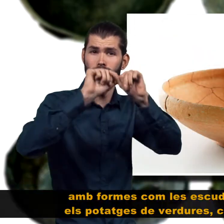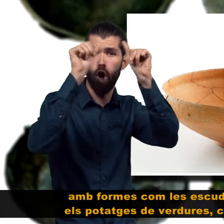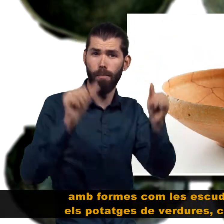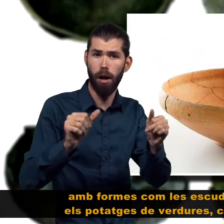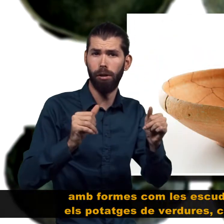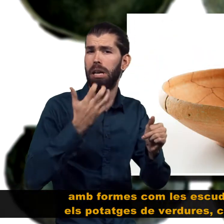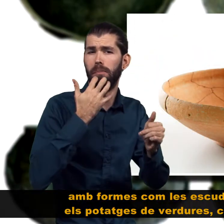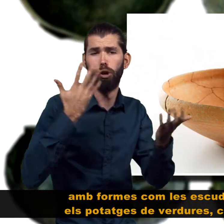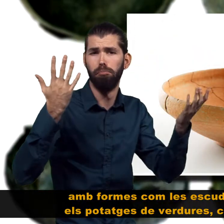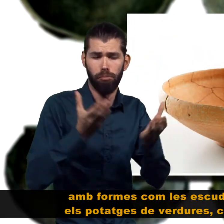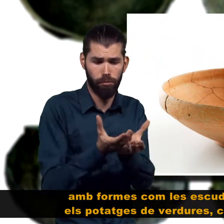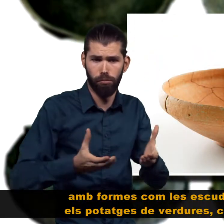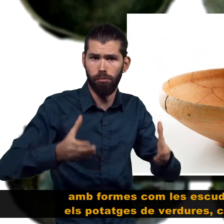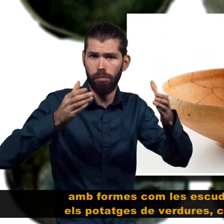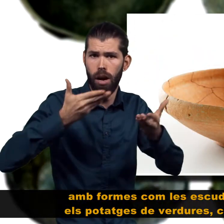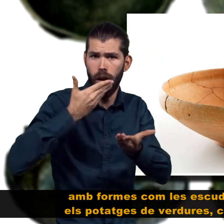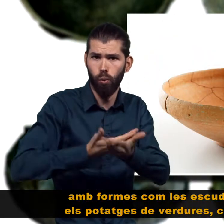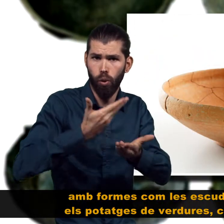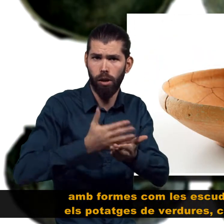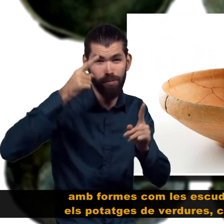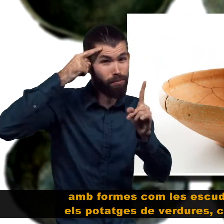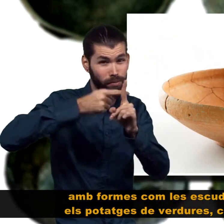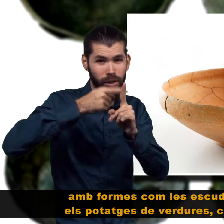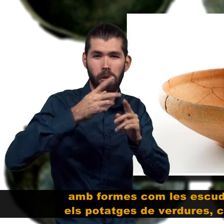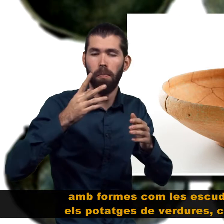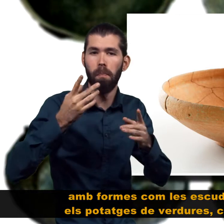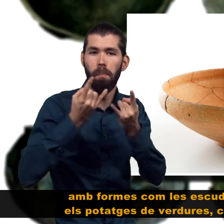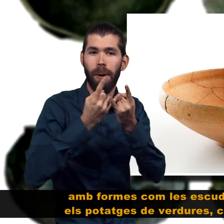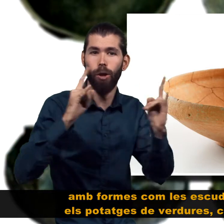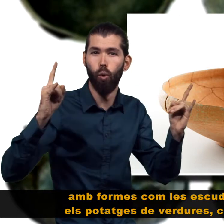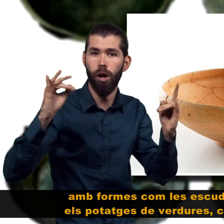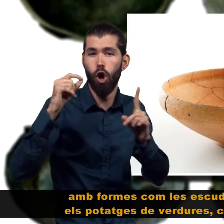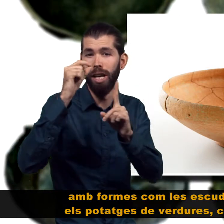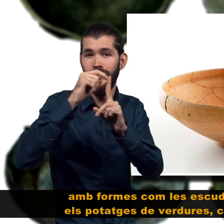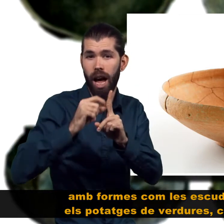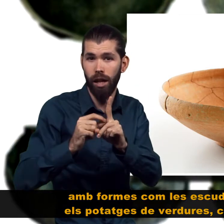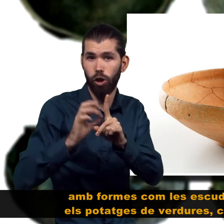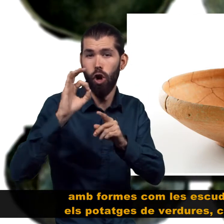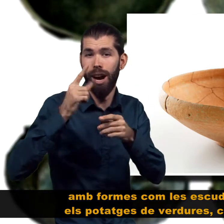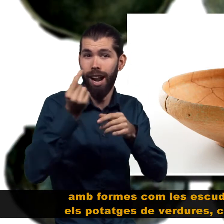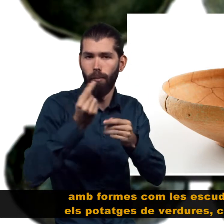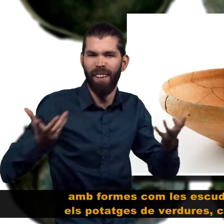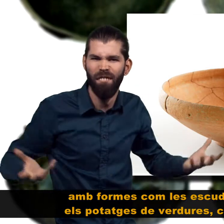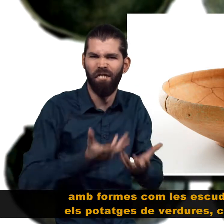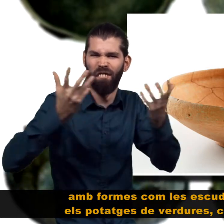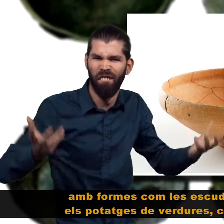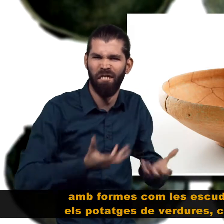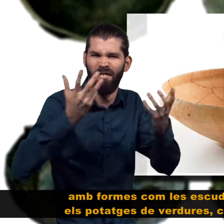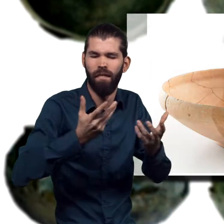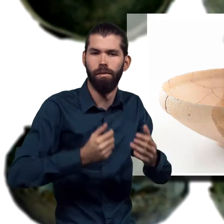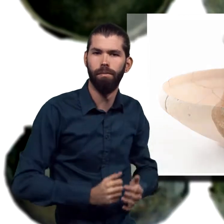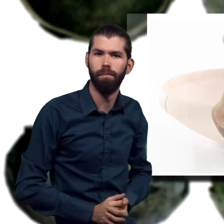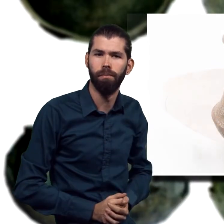oxidades, pintades i llises, amb formes com les escudelles per servir als potatges de verdures, cereals i